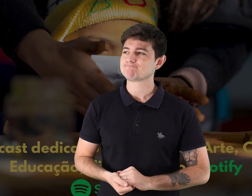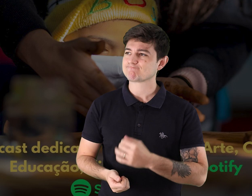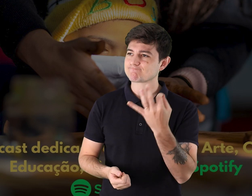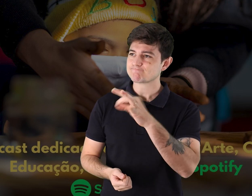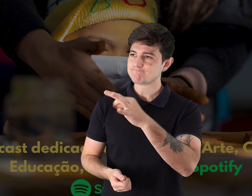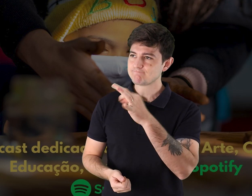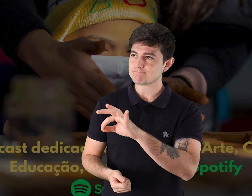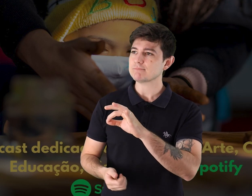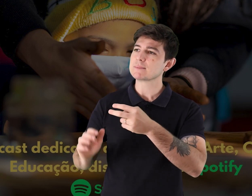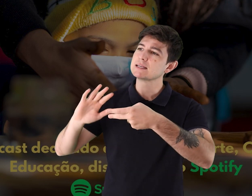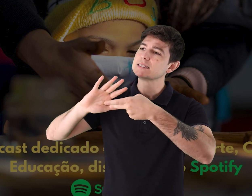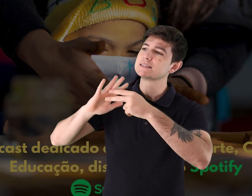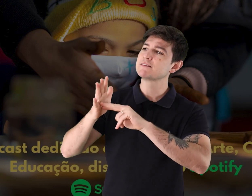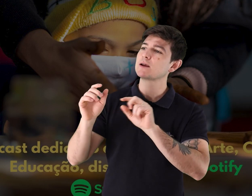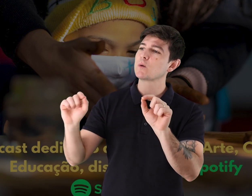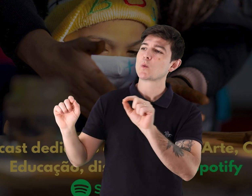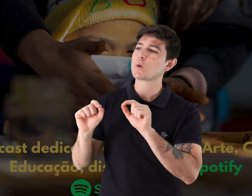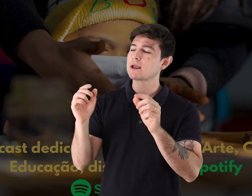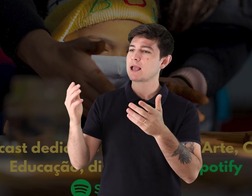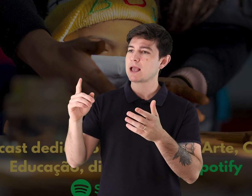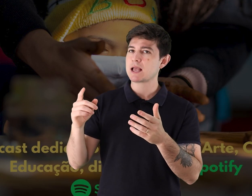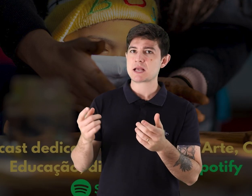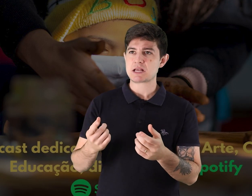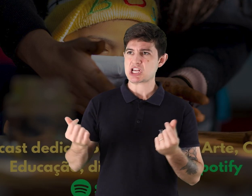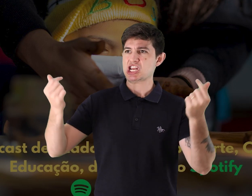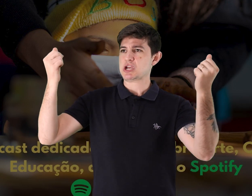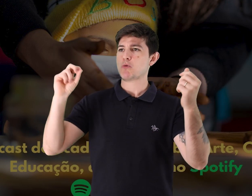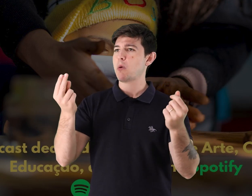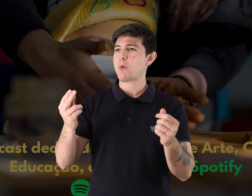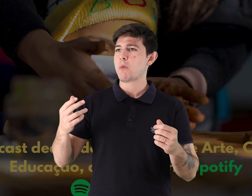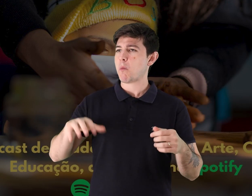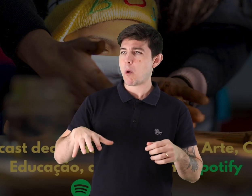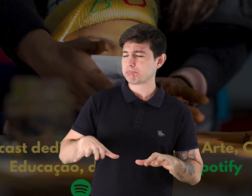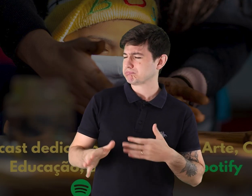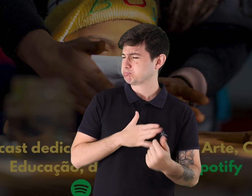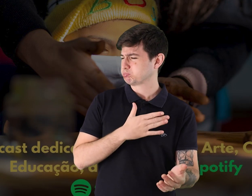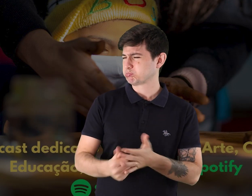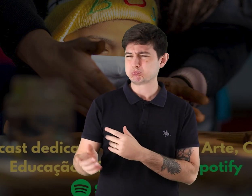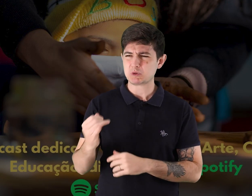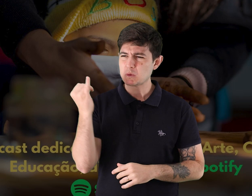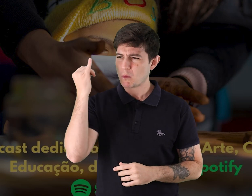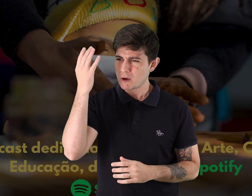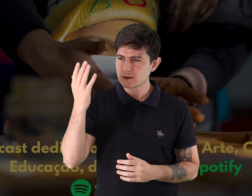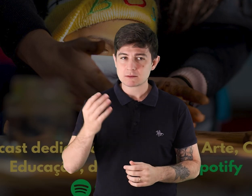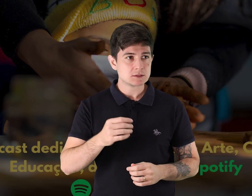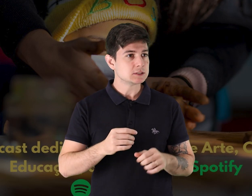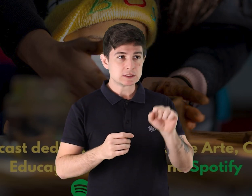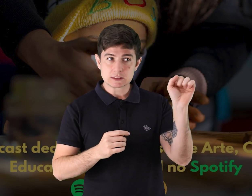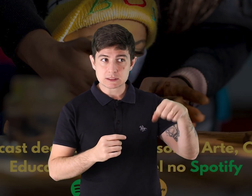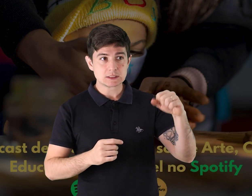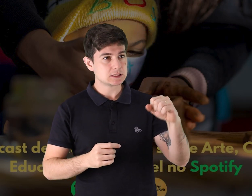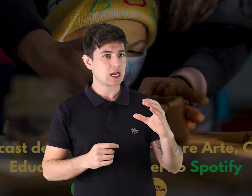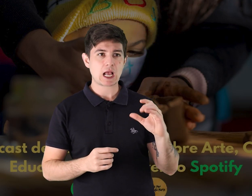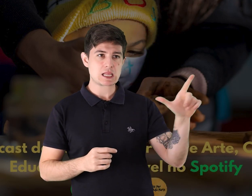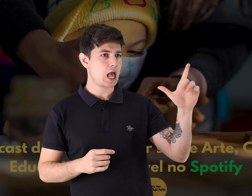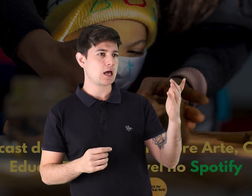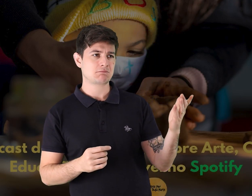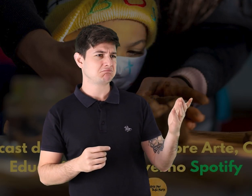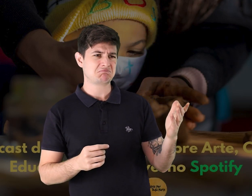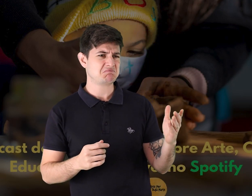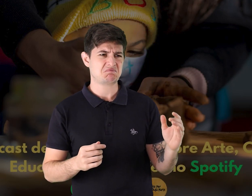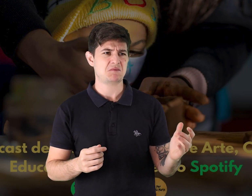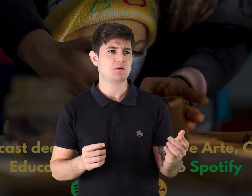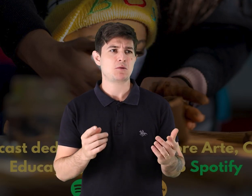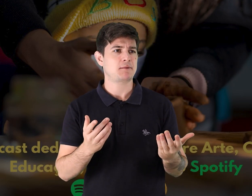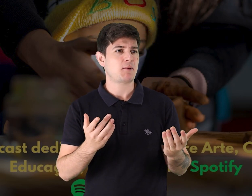bem. E isso não representa se ter uma condição financeira alta ou baixa. Isso não depende de dinheiro. Depende.